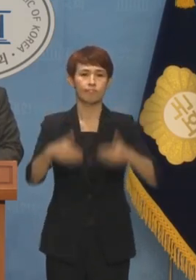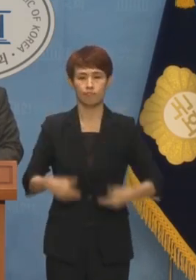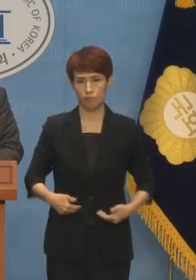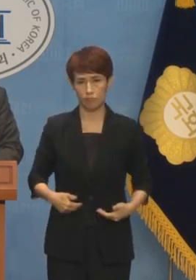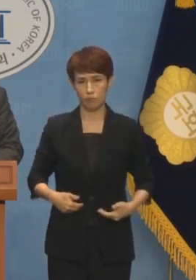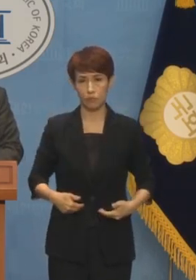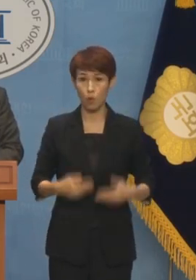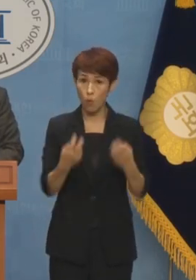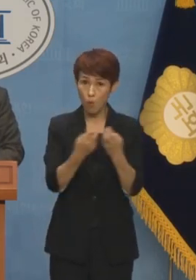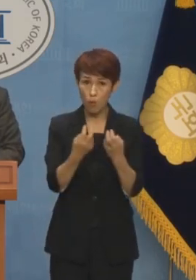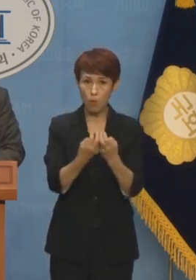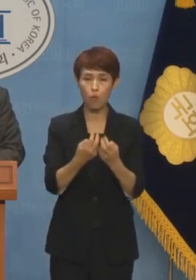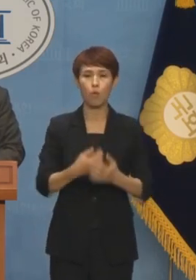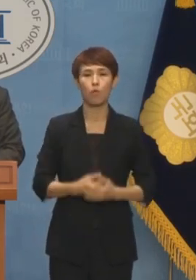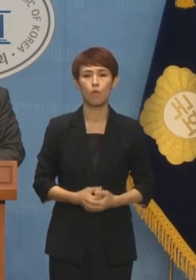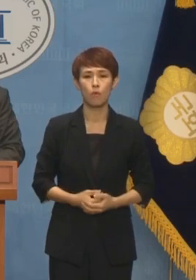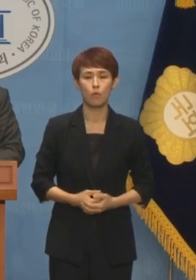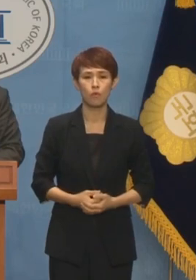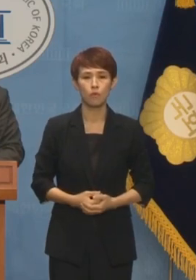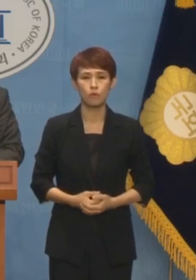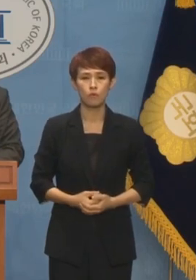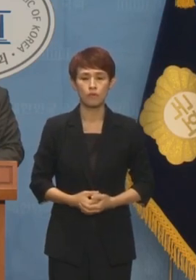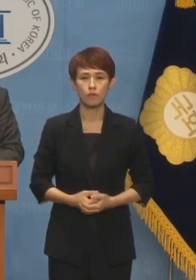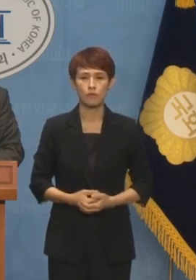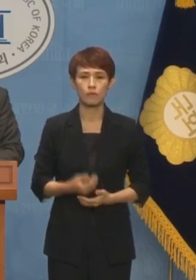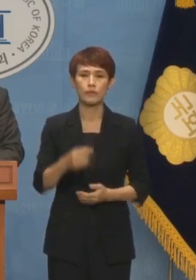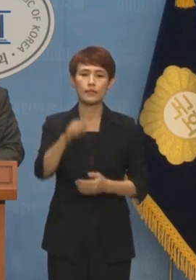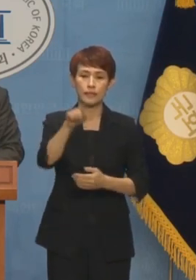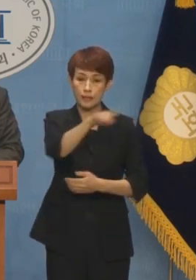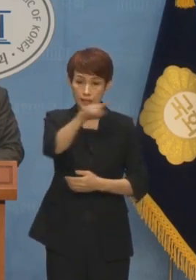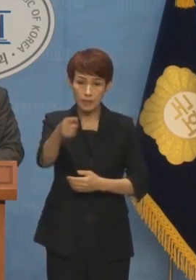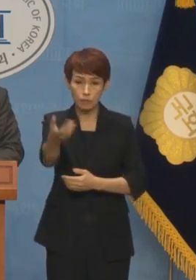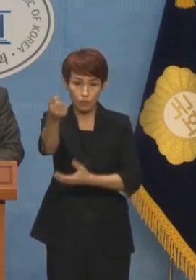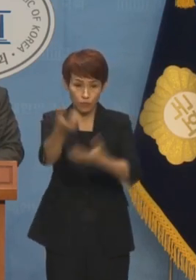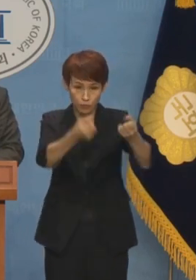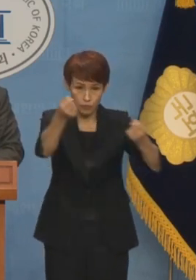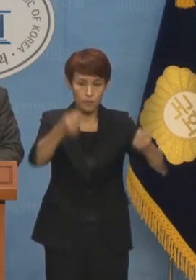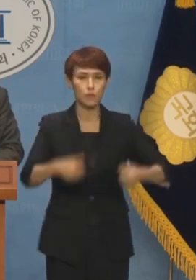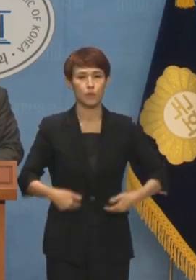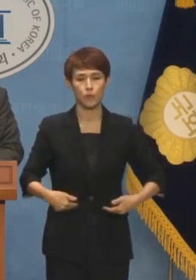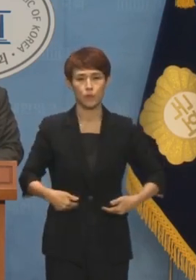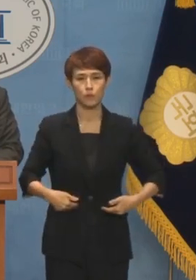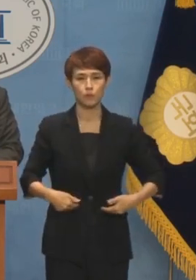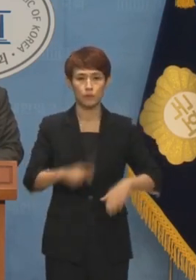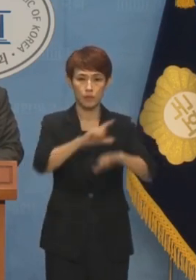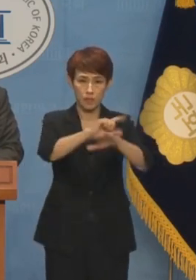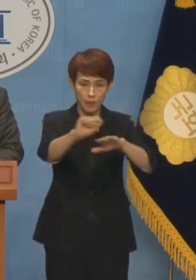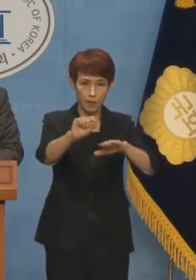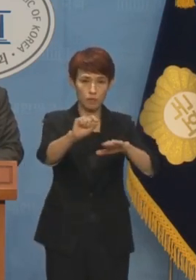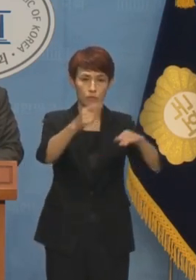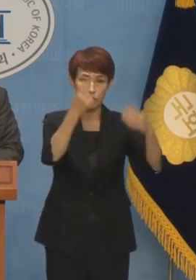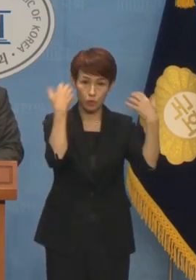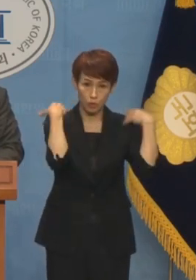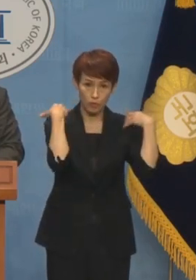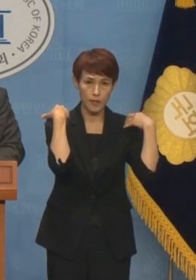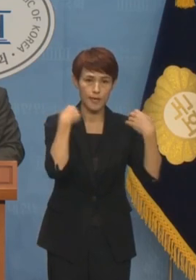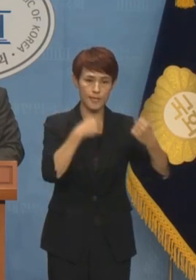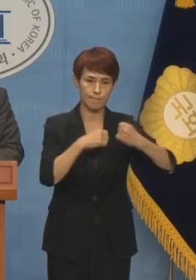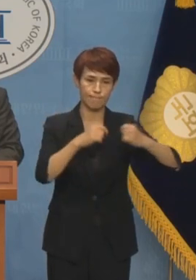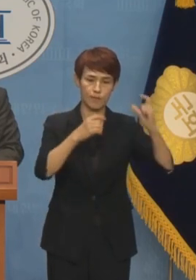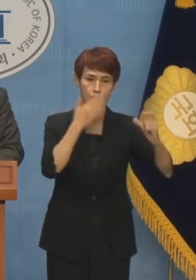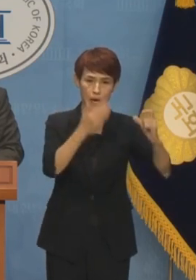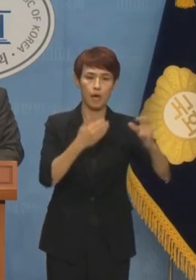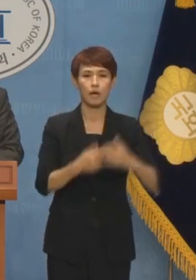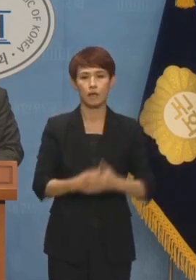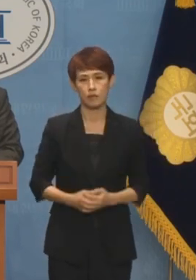그러기 위해서 영방제 수준의 자치분권이 필요합니다. 그래야만 지방정부의 역량, 경쟁력이 강화되고 지방소멸을 막을